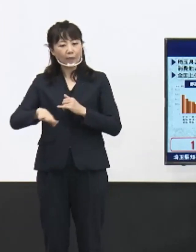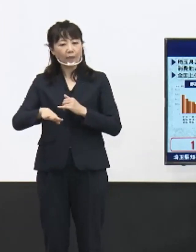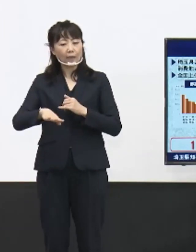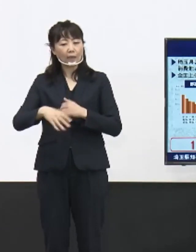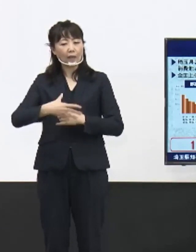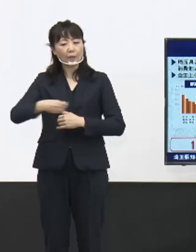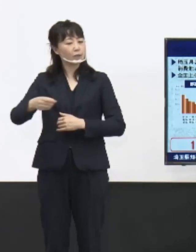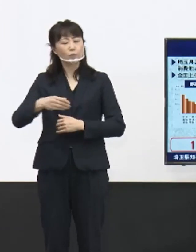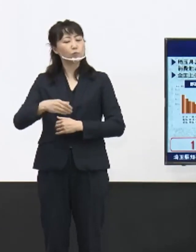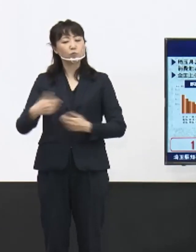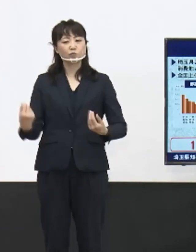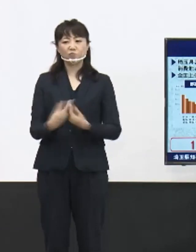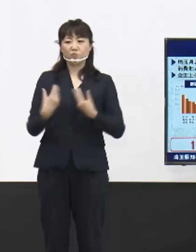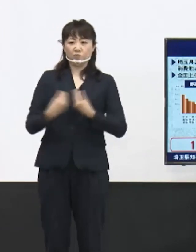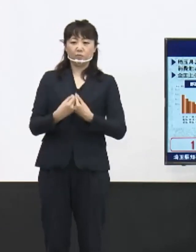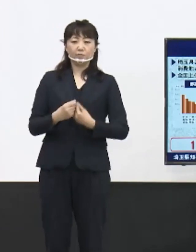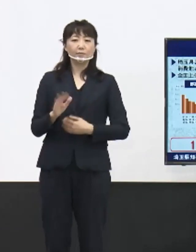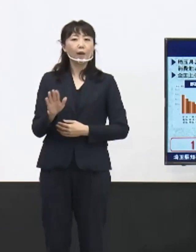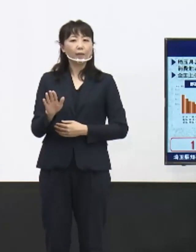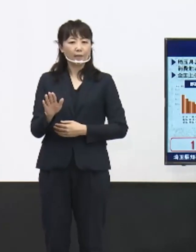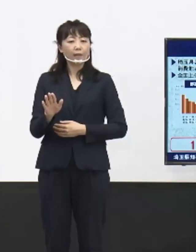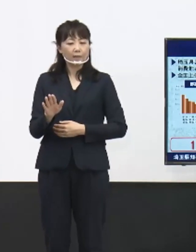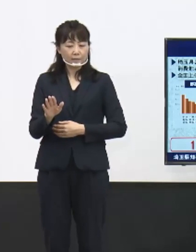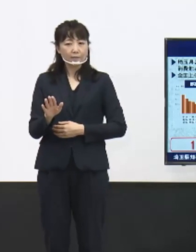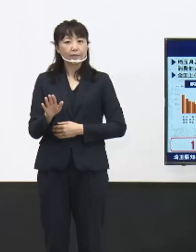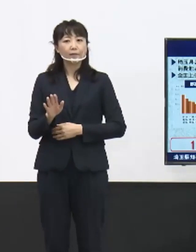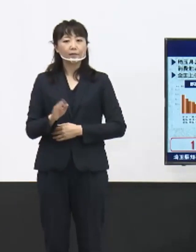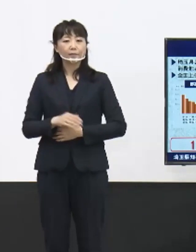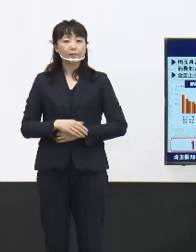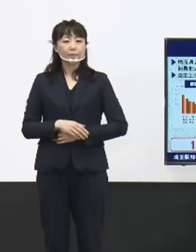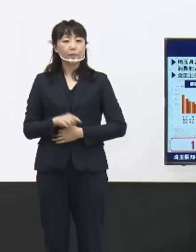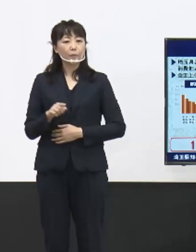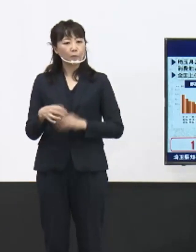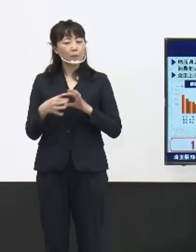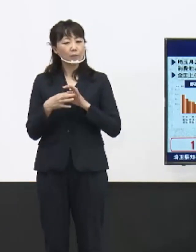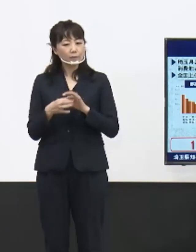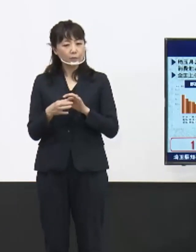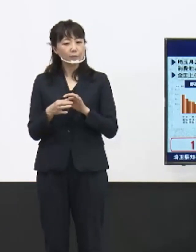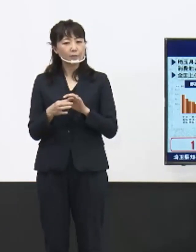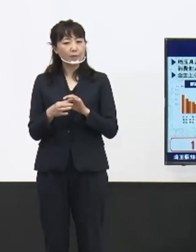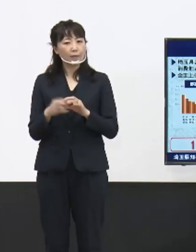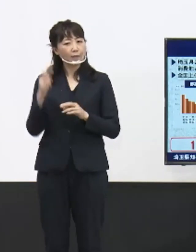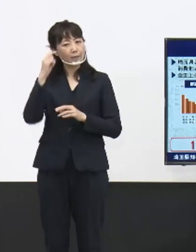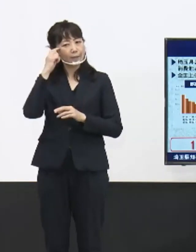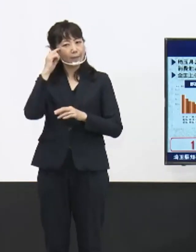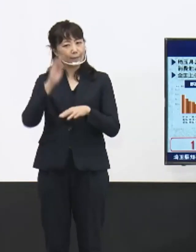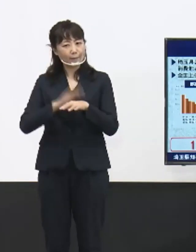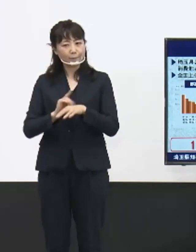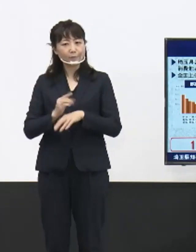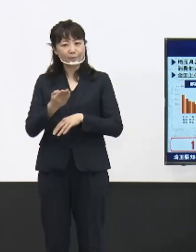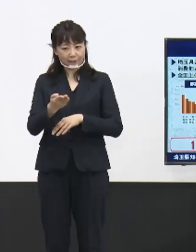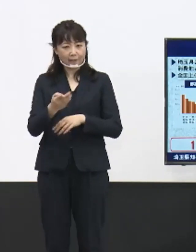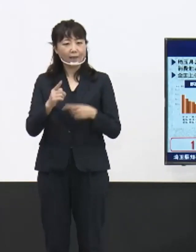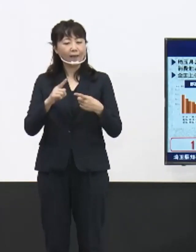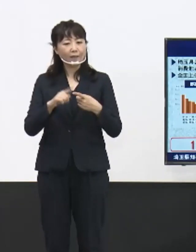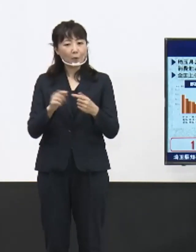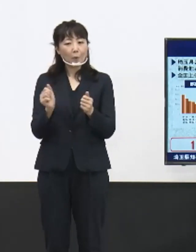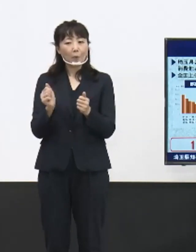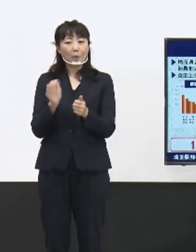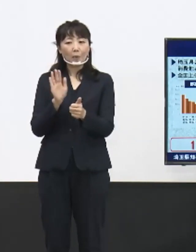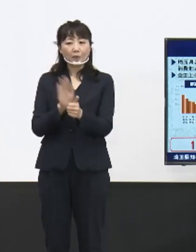きじゃないというような批判も相次いでいるようなんですけれども、これについて その受け止めと、そのレッズサポーターに対し